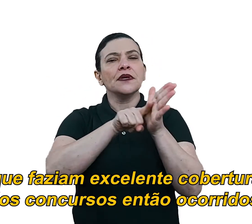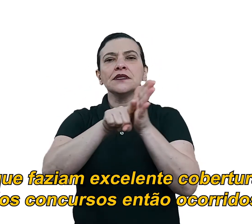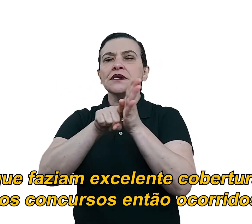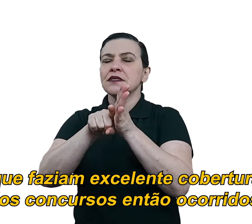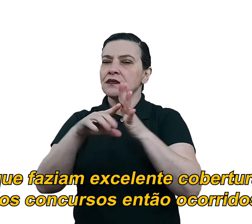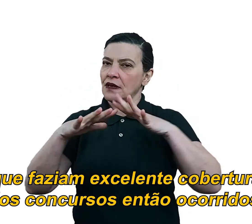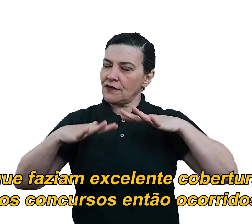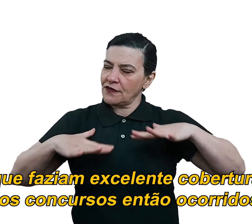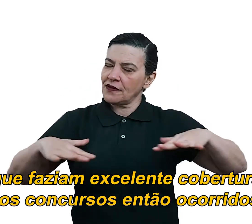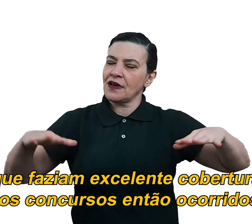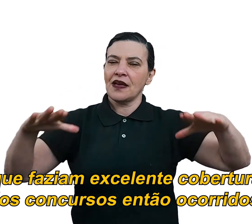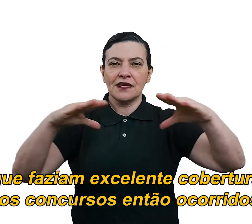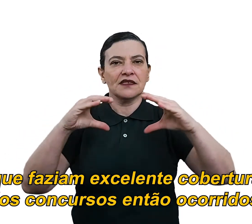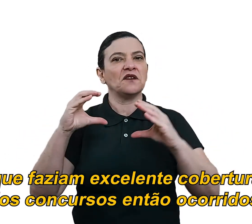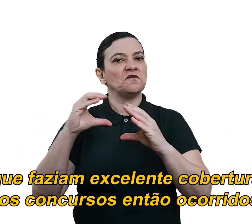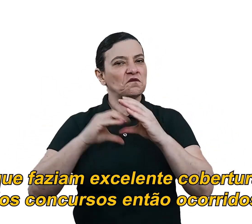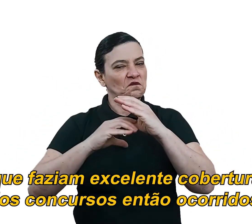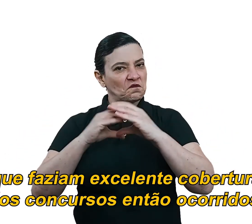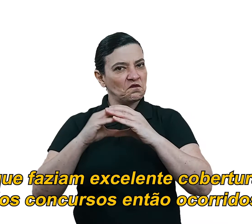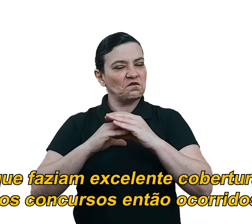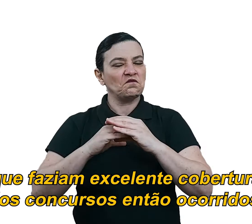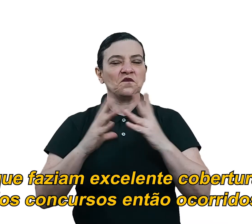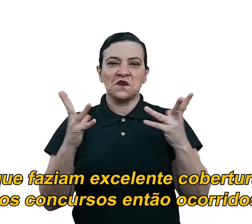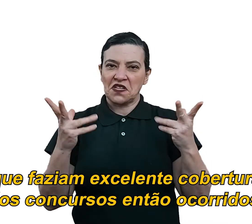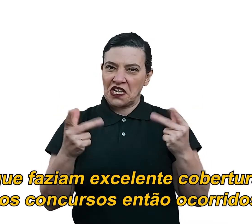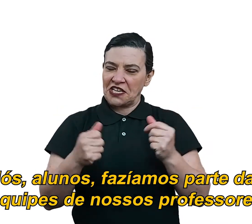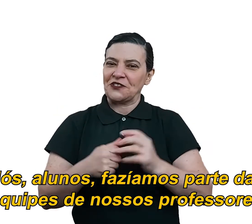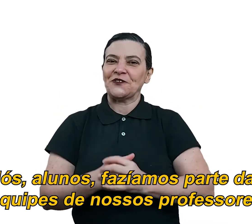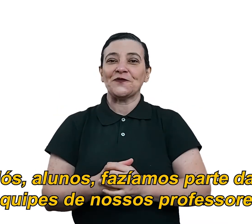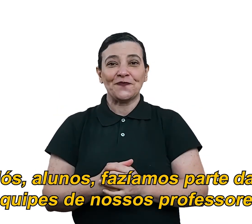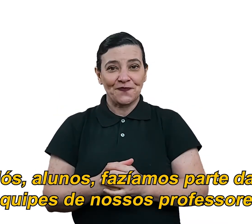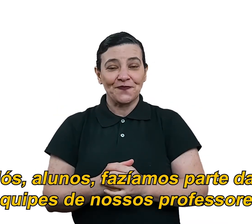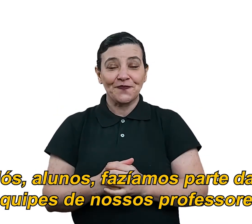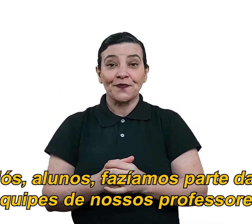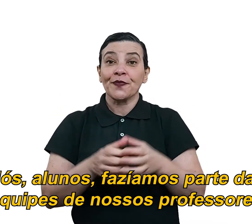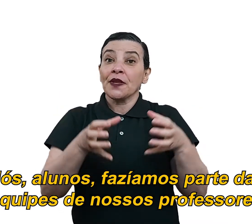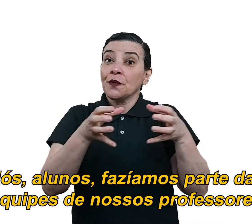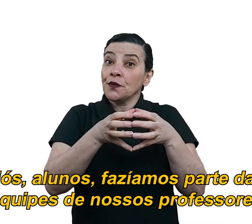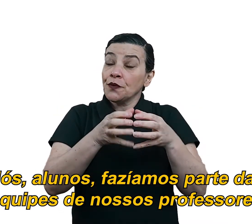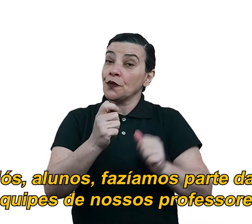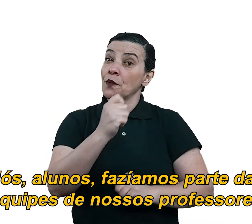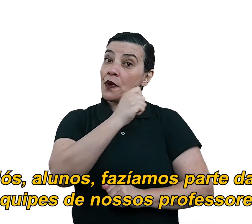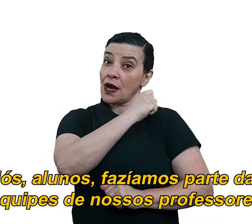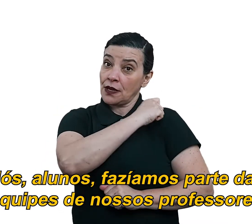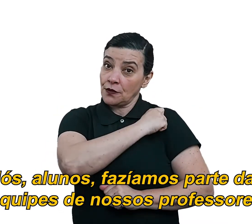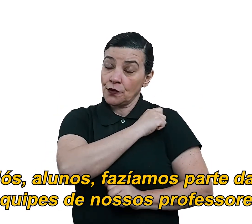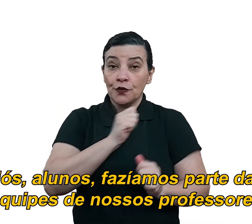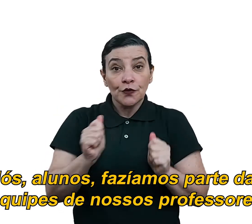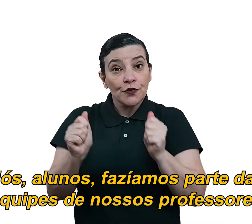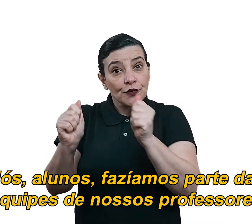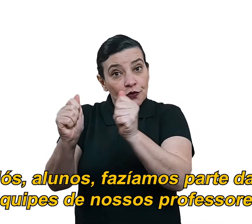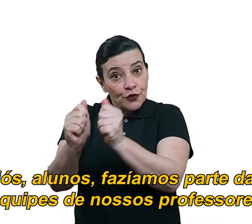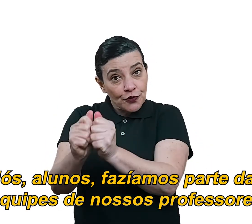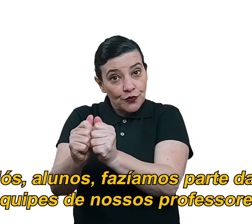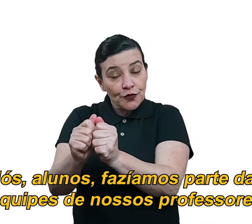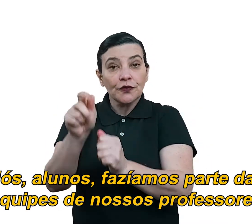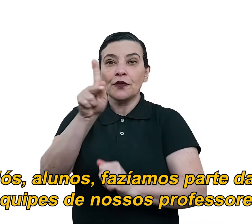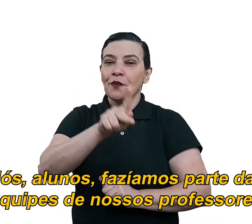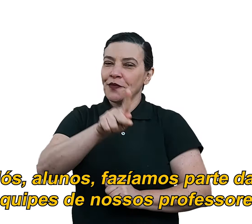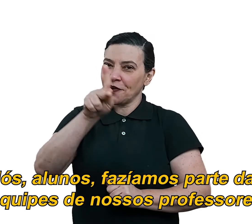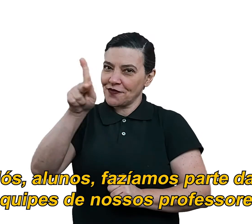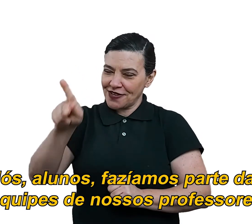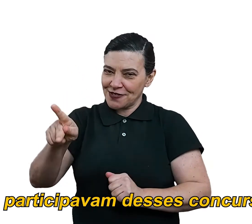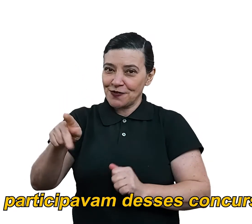que faziam excelente cobertura dos concursos então ocorridos. Nós, alunos, fazíamos parte das equipes de